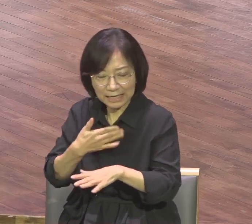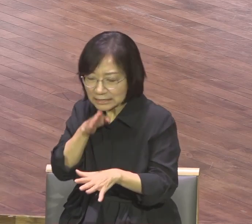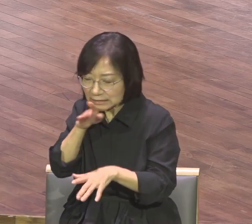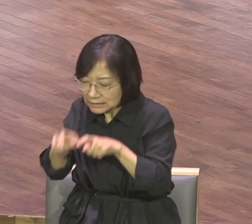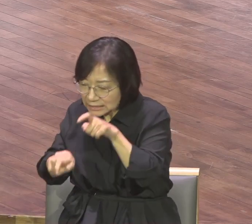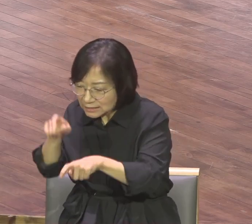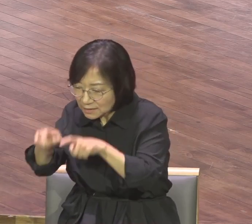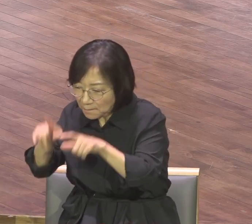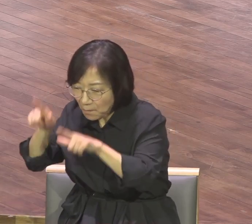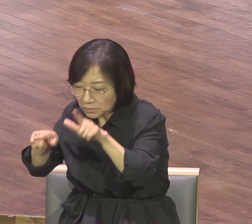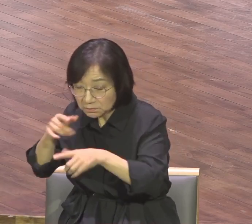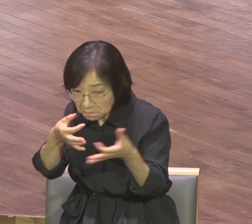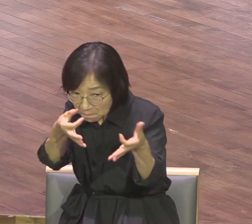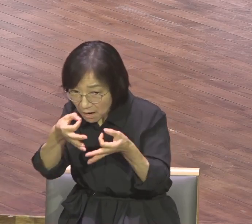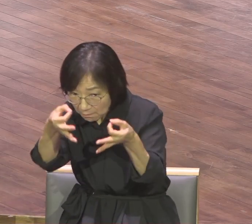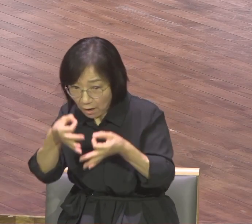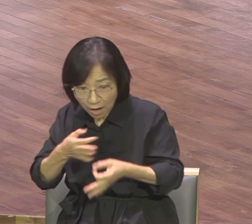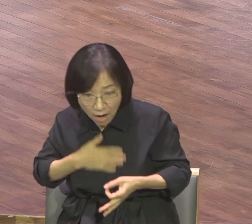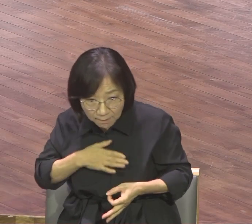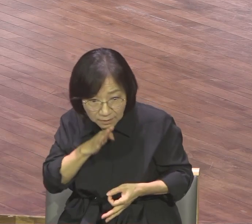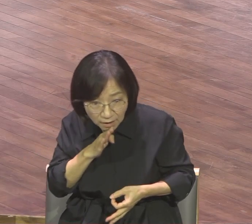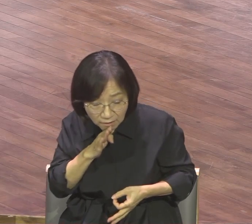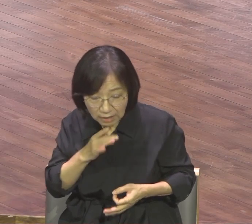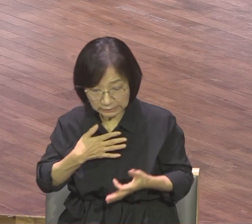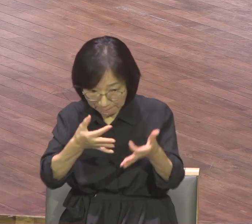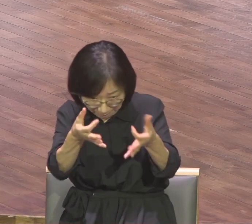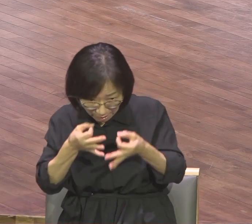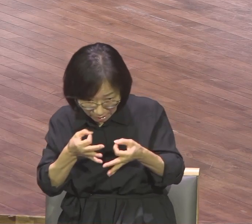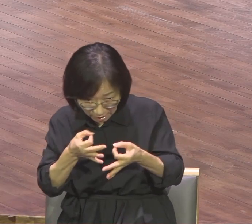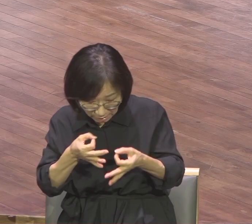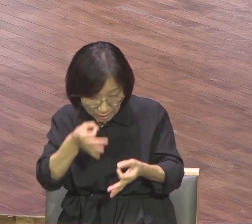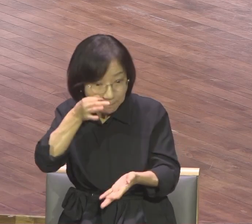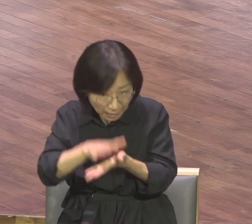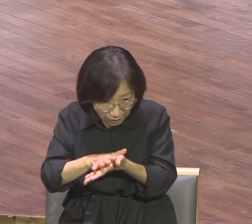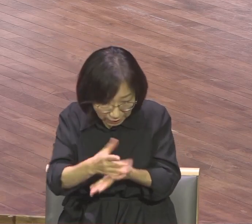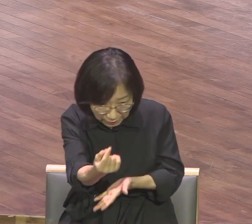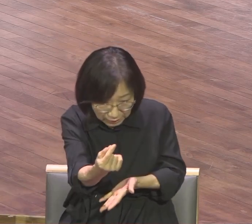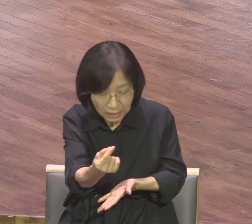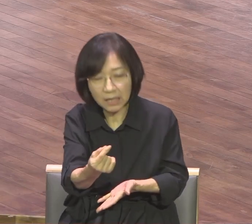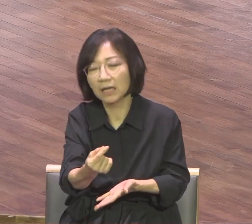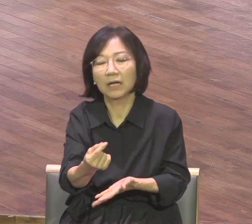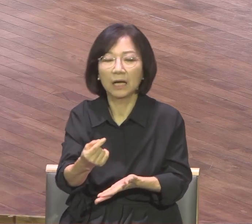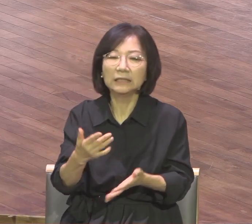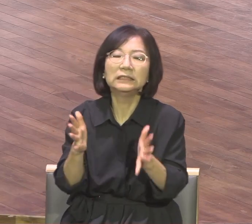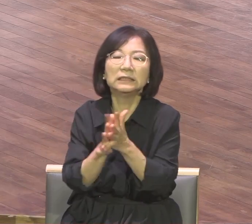너희들 직접 보지 않았느냐 이 질문하고 있는 겁니다. 너희 다 봤지.